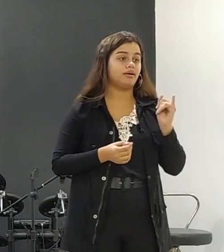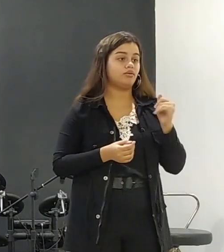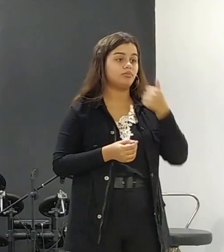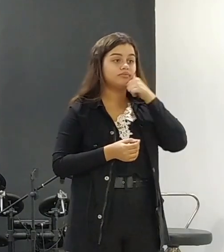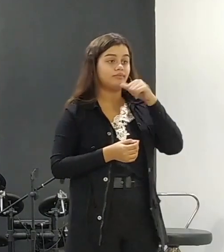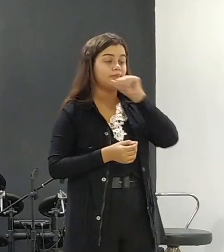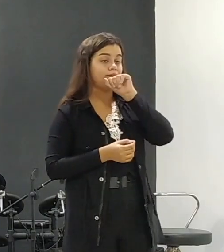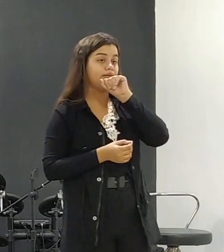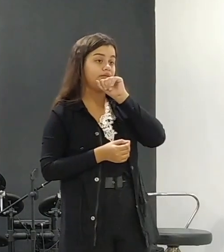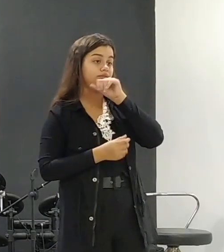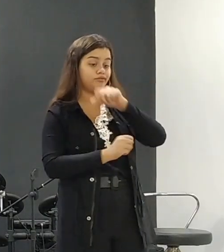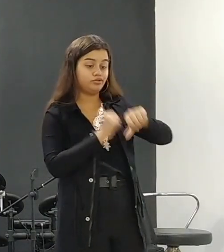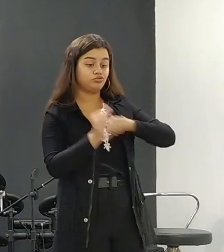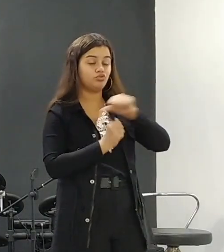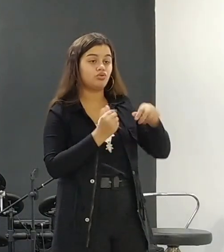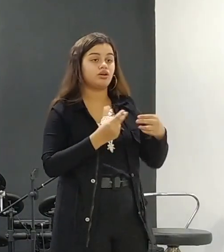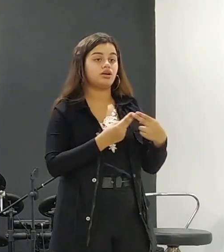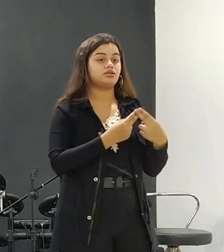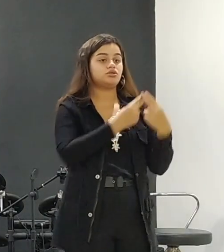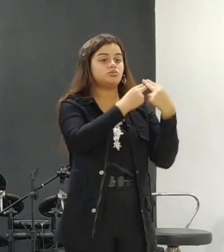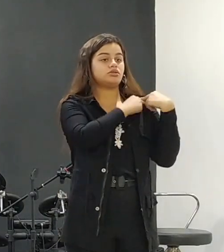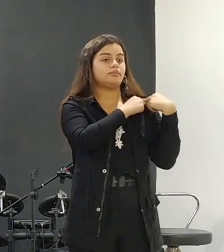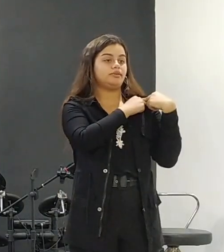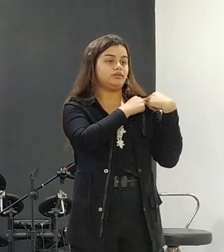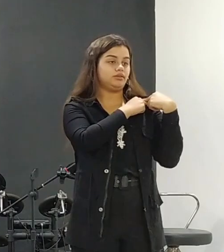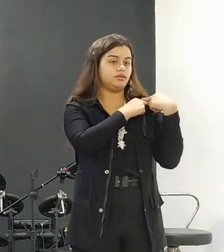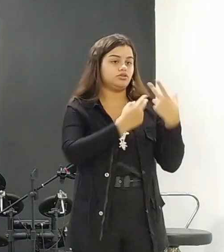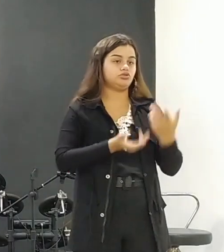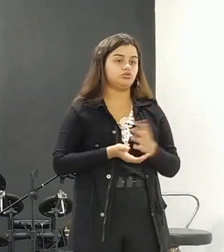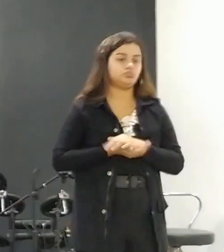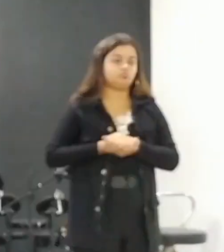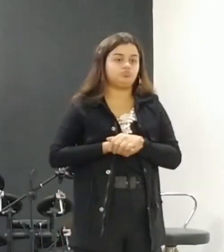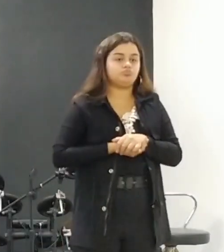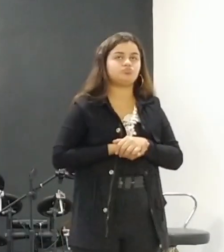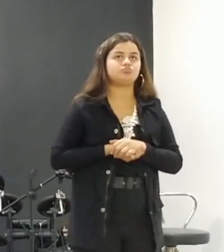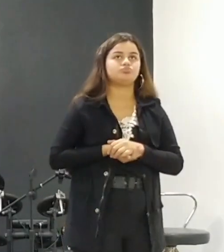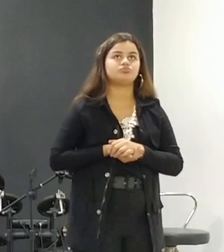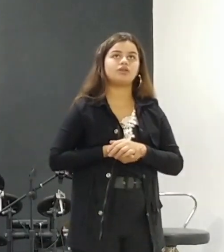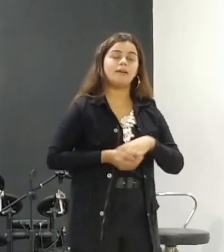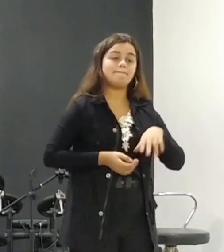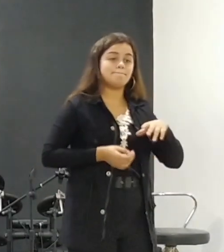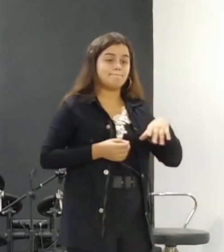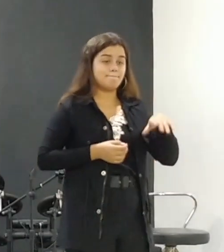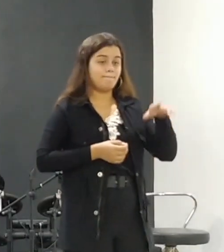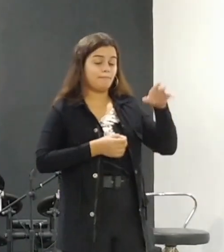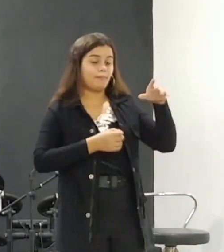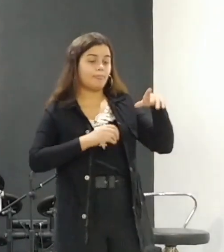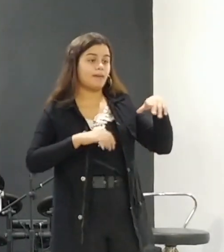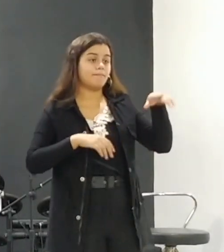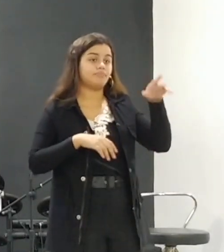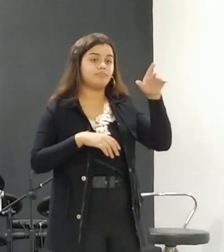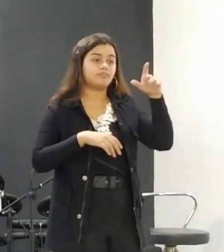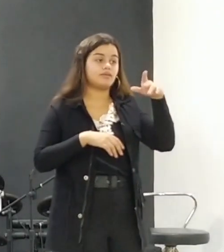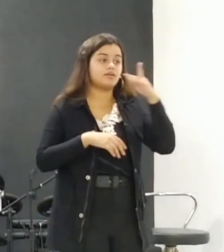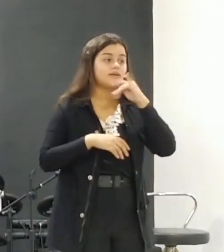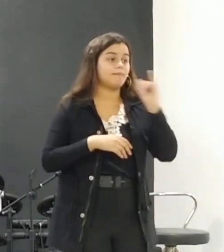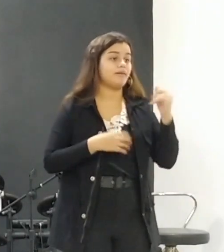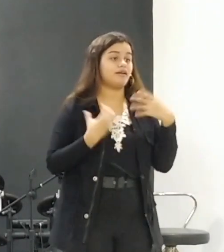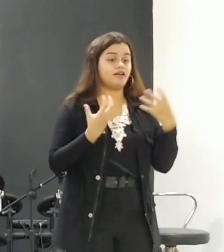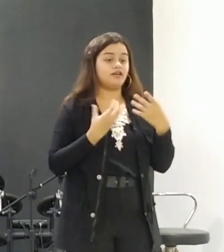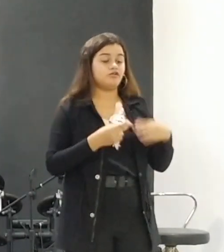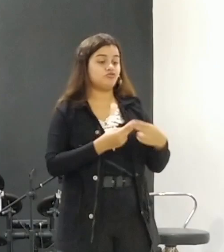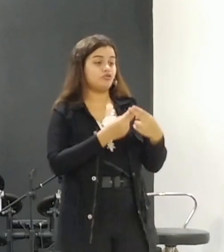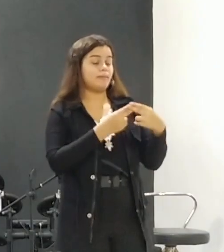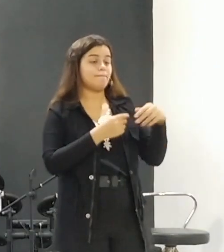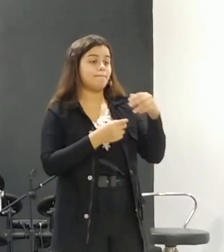Tem pai querendo ser mãe, tem mãe querendo ser pai, né? Tem mãe querendo ser cabeça, tem pai, né, que não sabe qual o papel dele